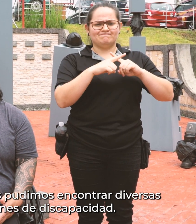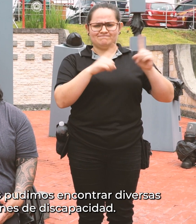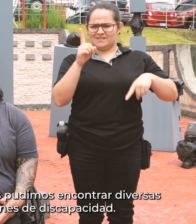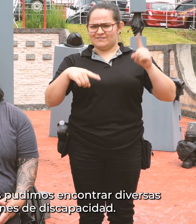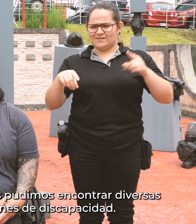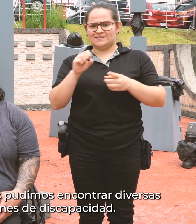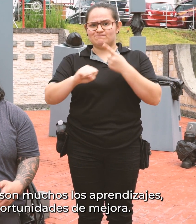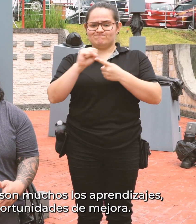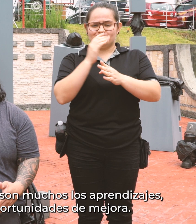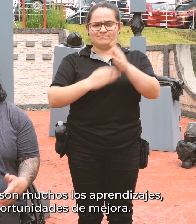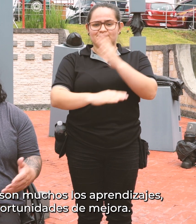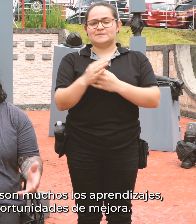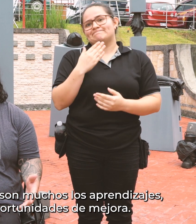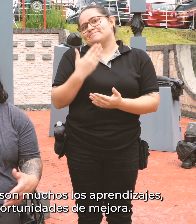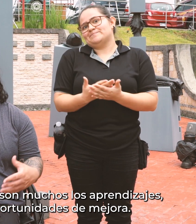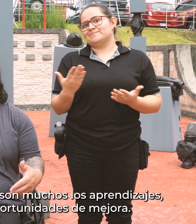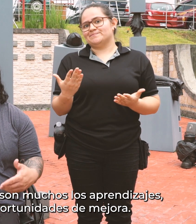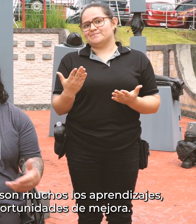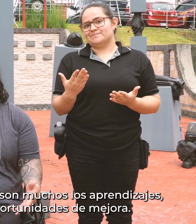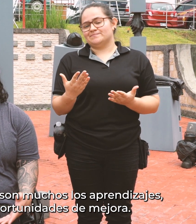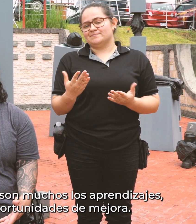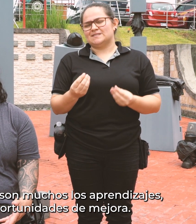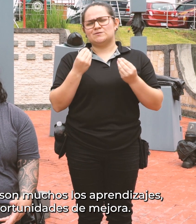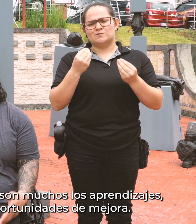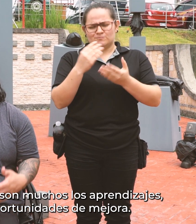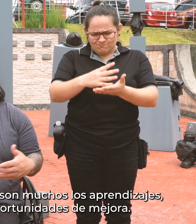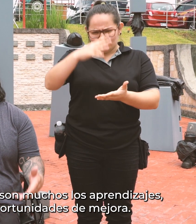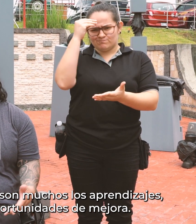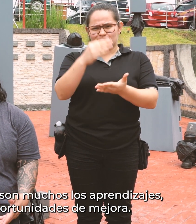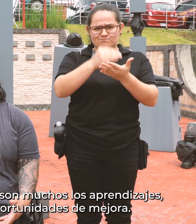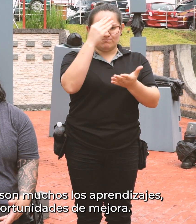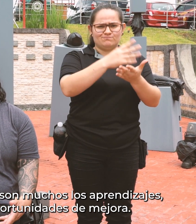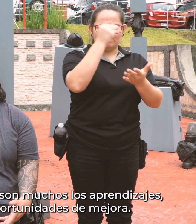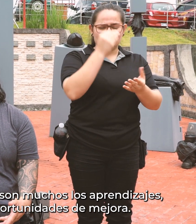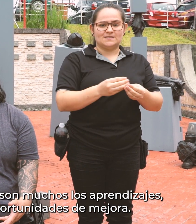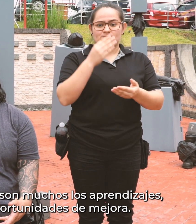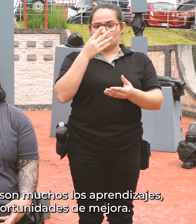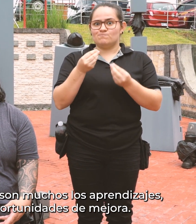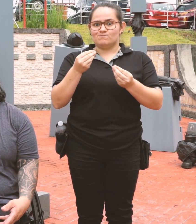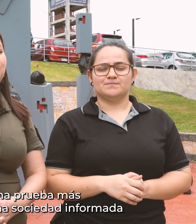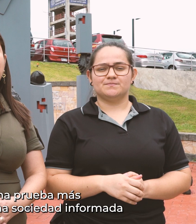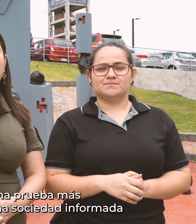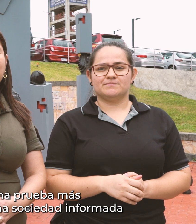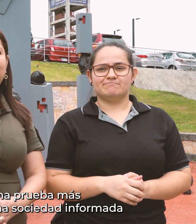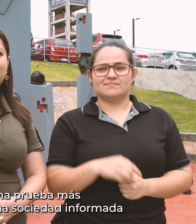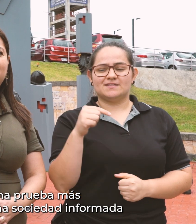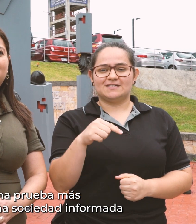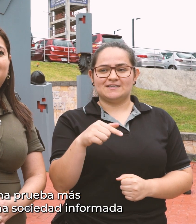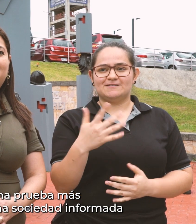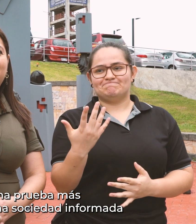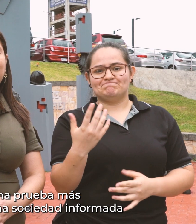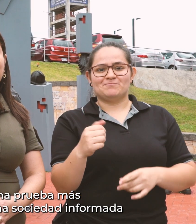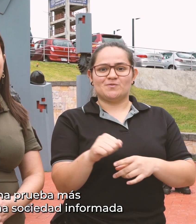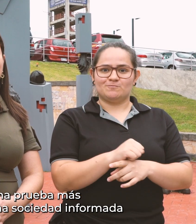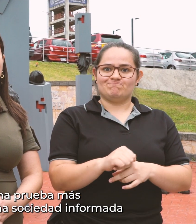de discapacidad y bueno, por ahí son muchos los aprendizajes, muchas oportunidades de mejora. Una prueba más